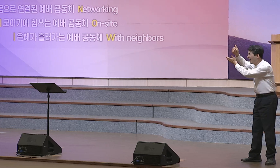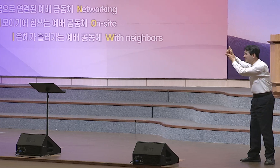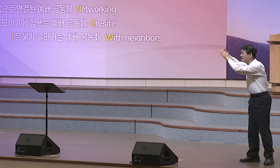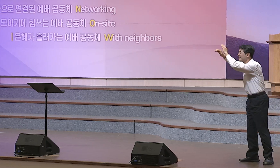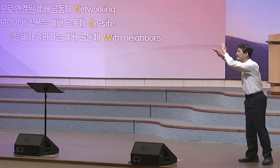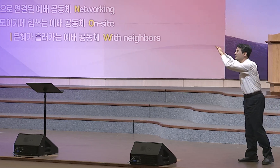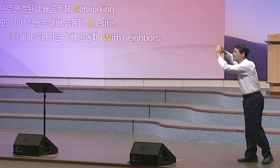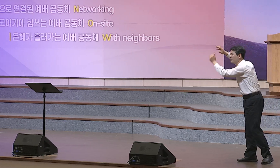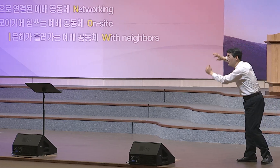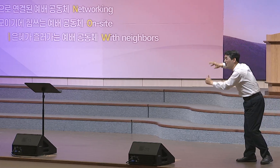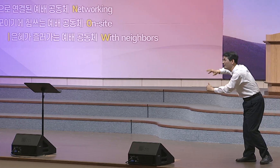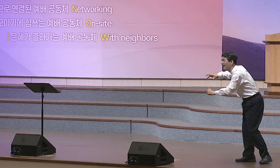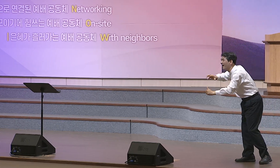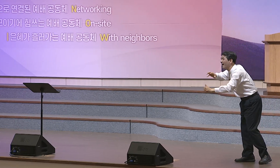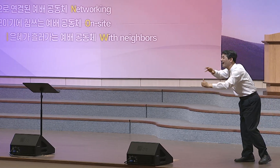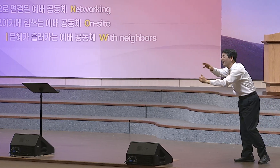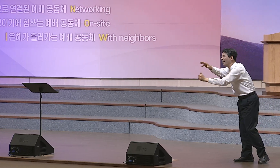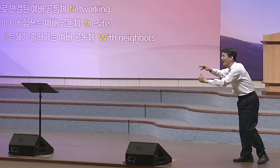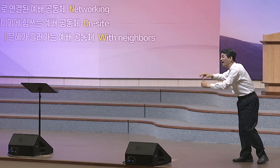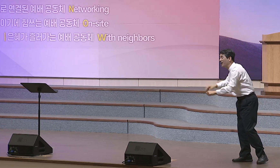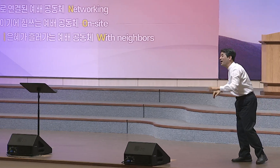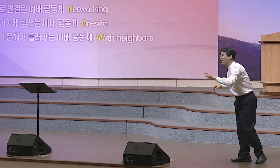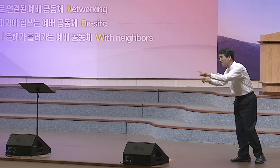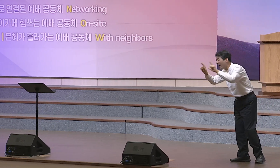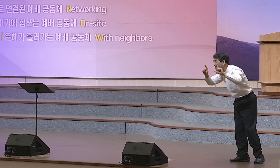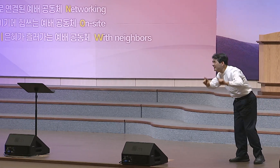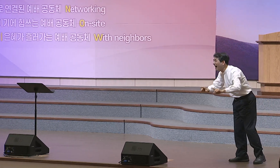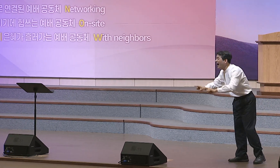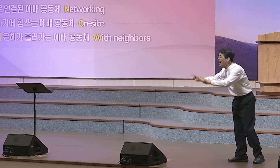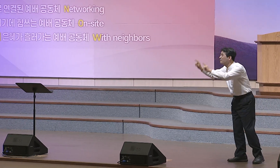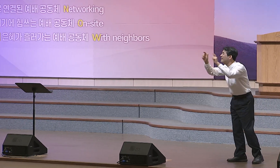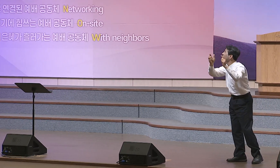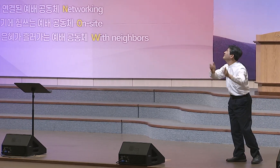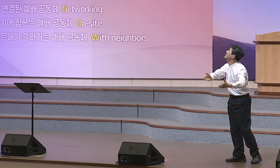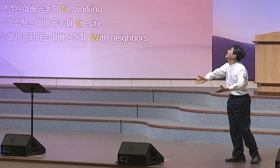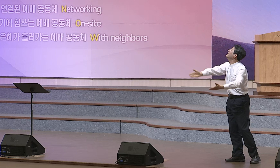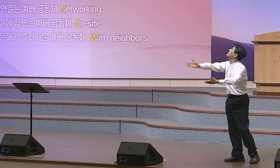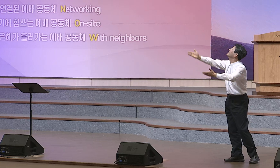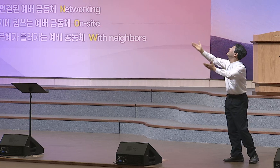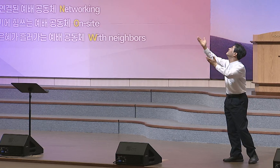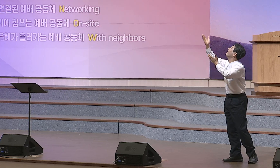하나님 그 손에 너의 삶을 드린다.